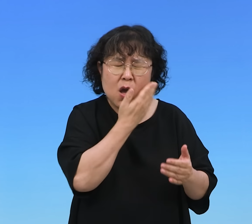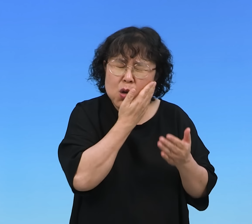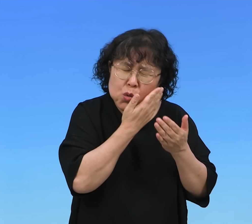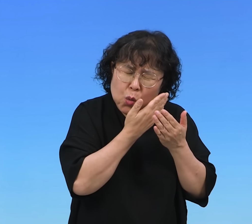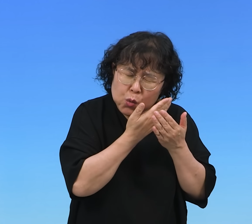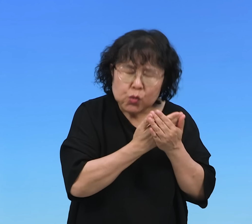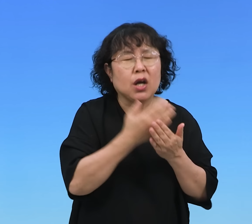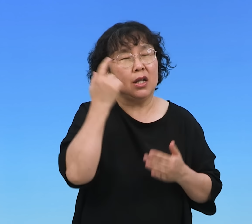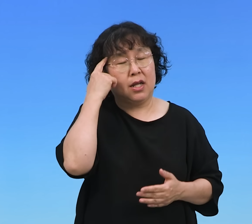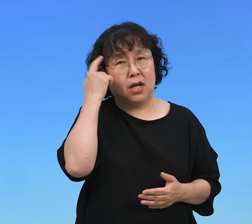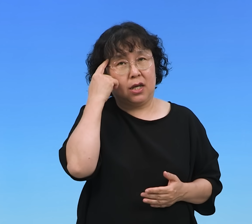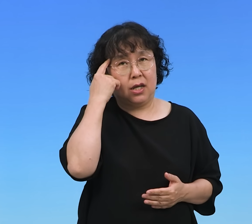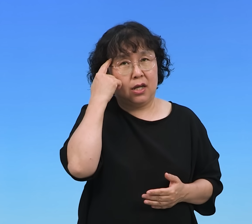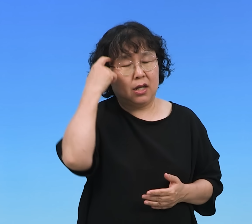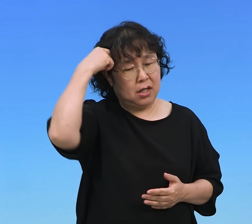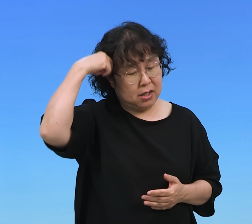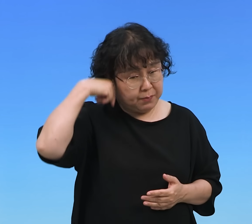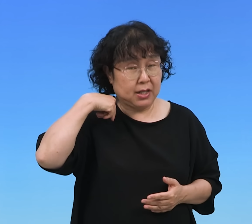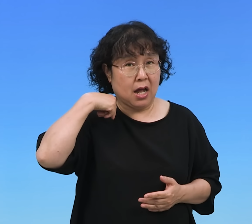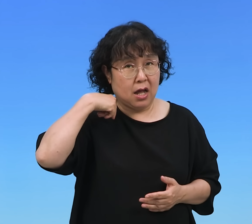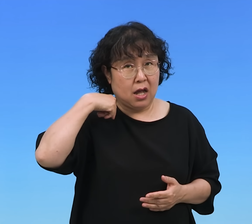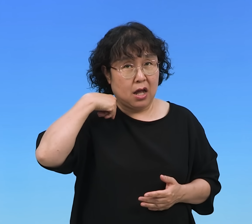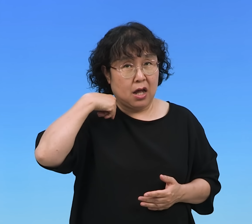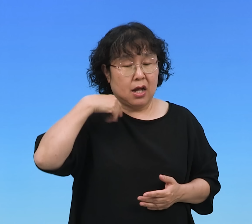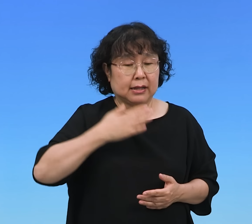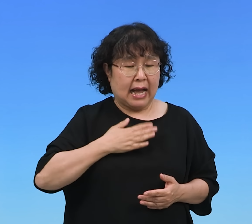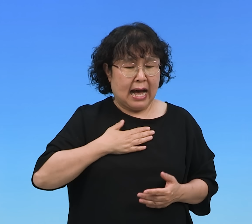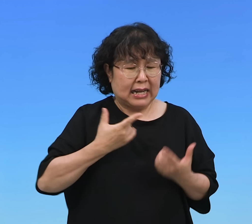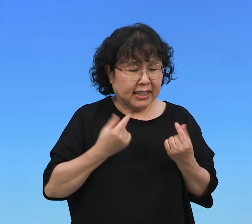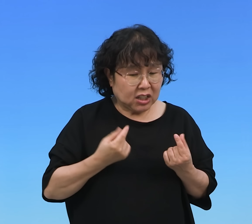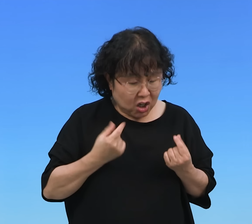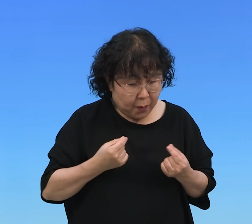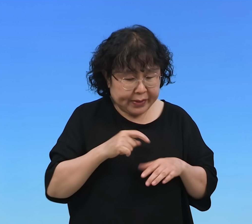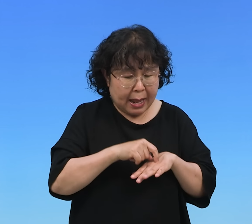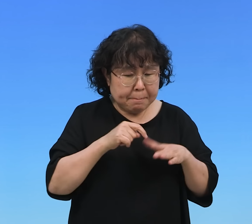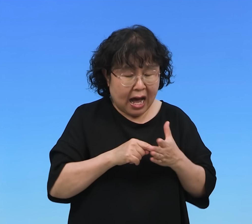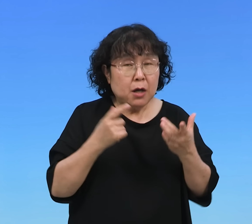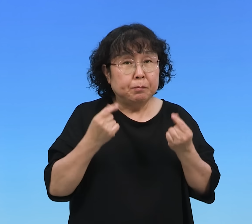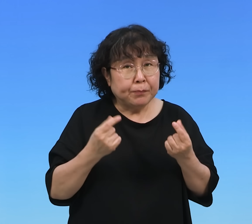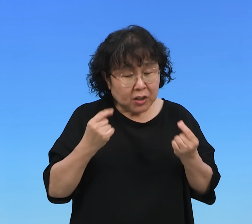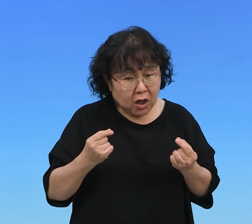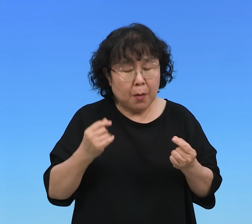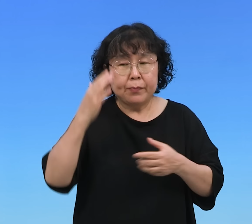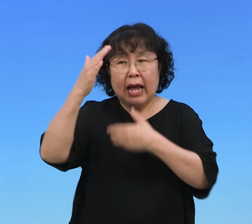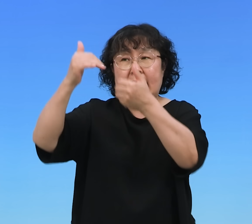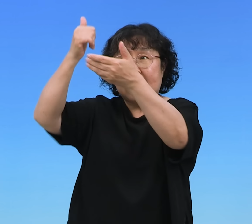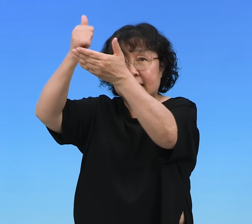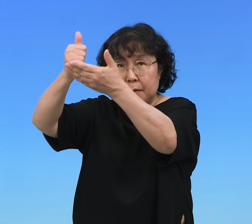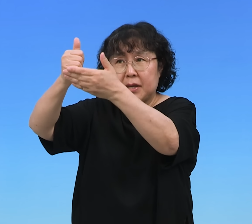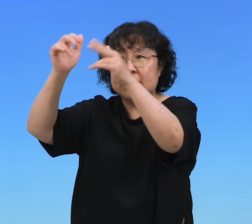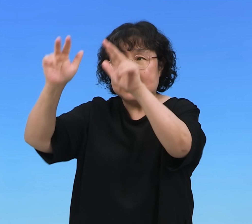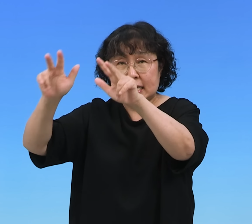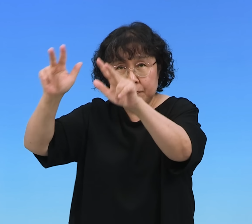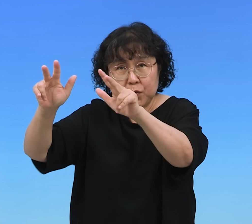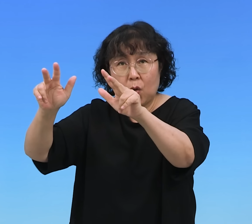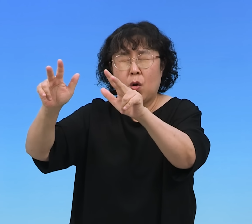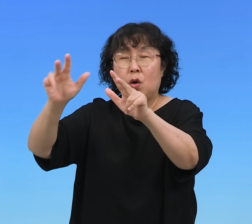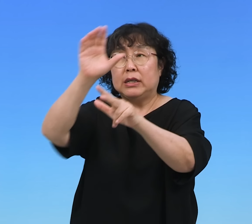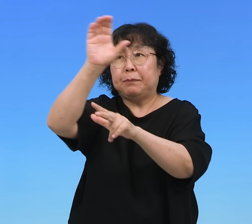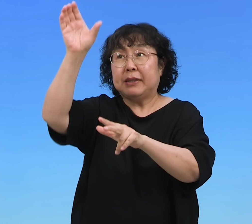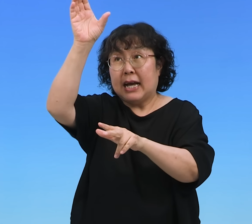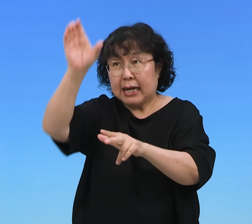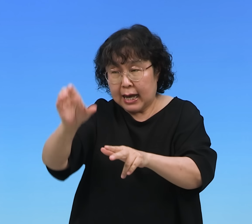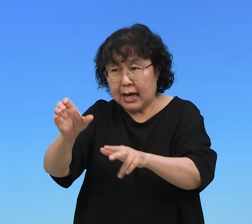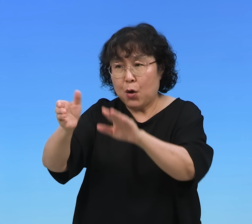오늘 우리 하나님께서 저와 여러분을 십자가로 자녀 삼아주시고 우리가 가진 어떤 기능,